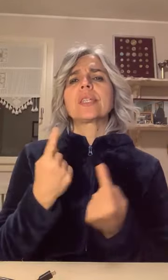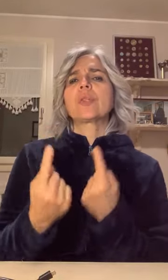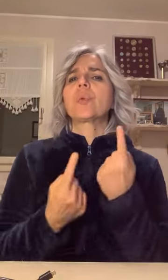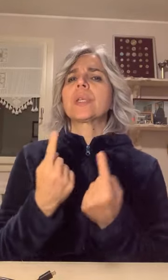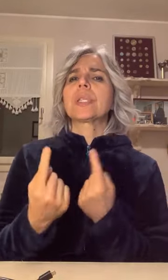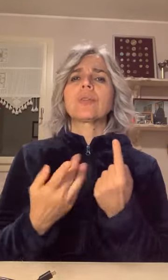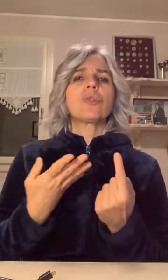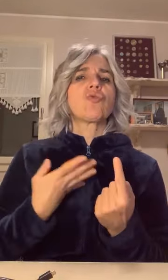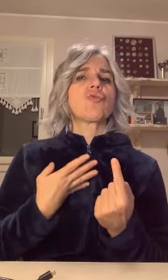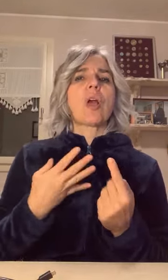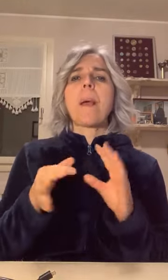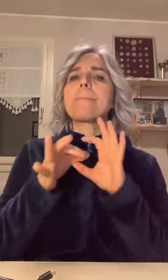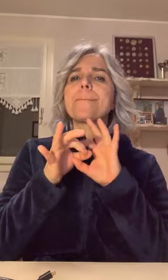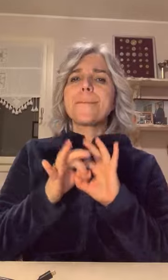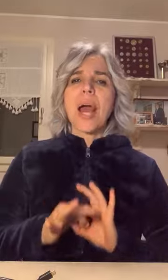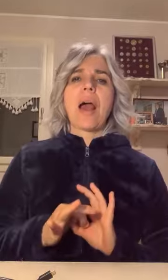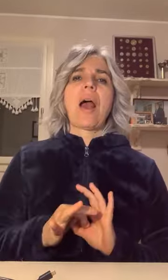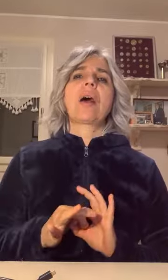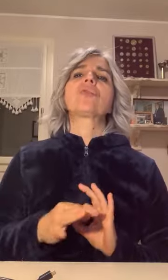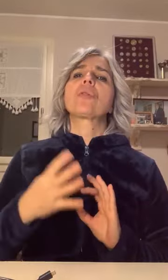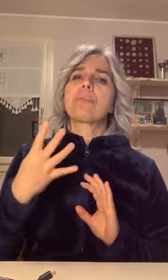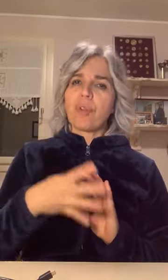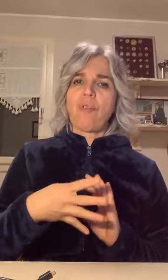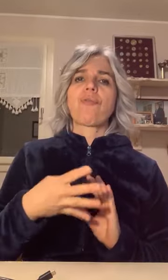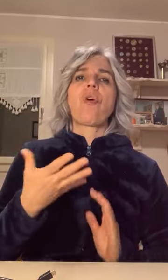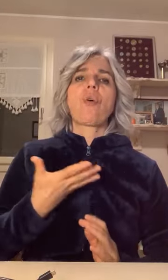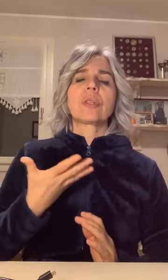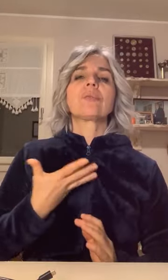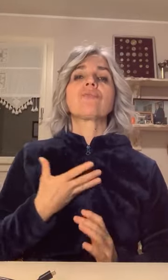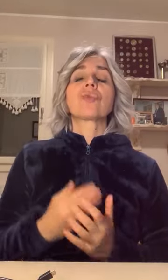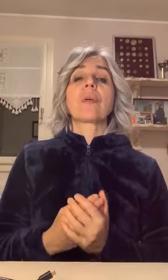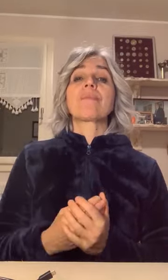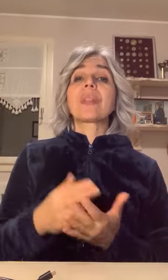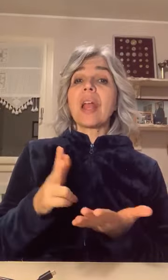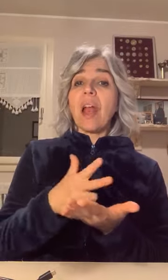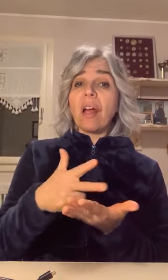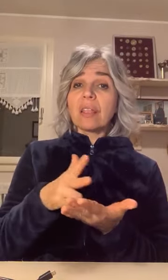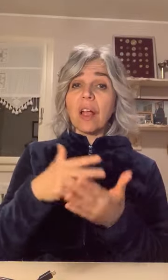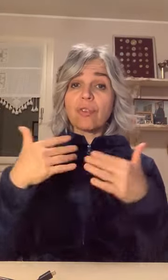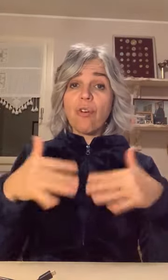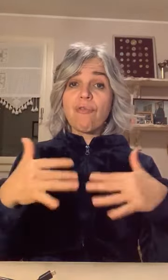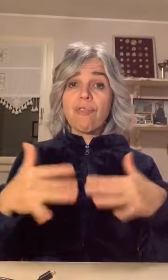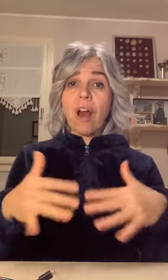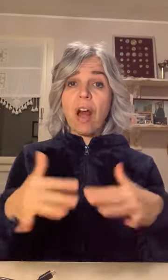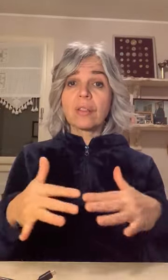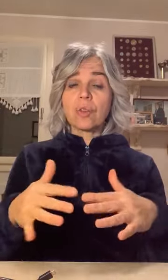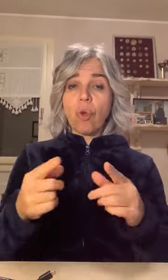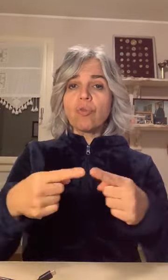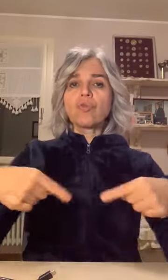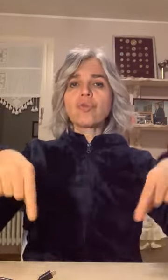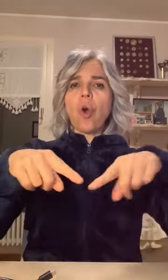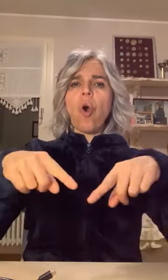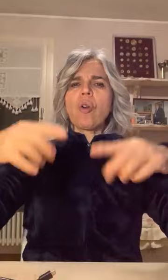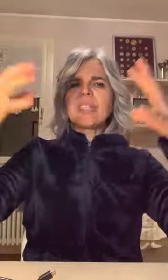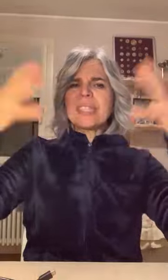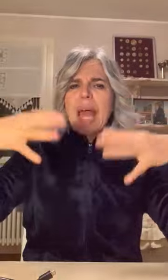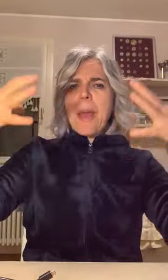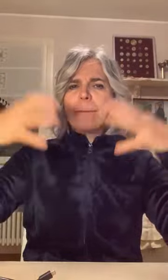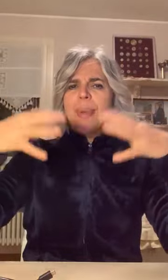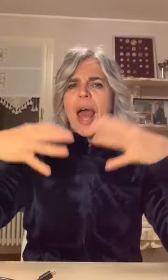incomperà, quando io mi incontrerò sulla tempesta, perché il Signore non ci ha detto che non avremmo avuto problemi, anzi Gesù disse nel mondo